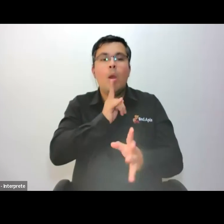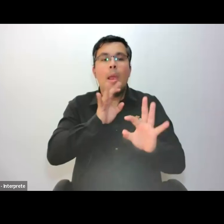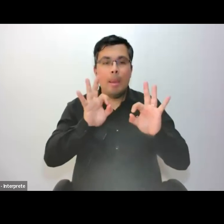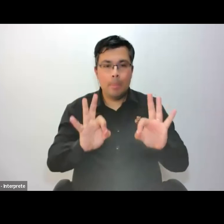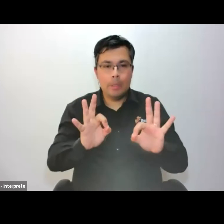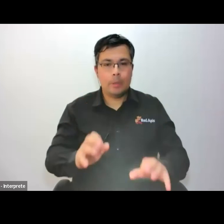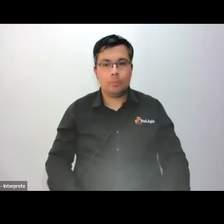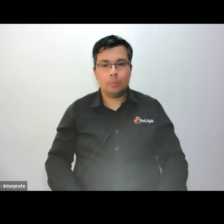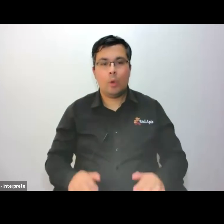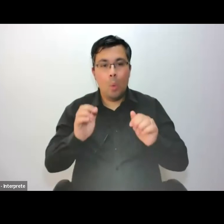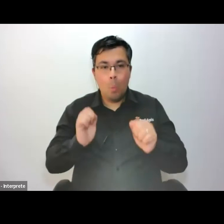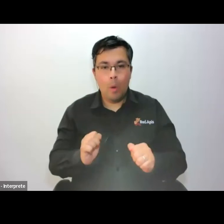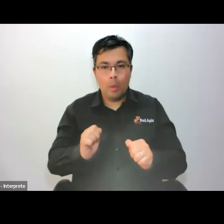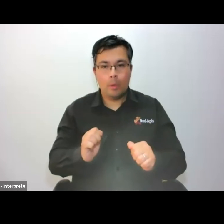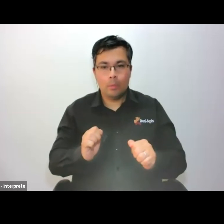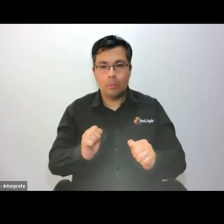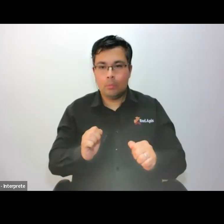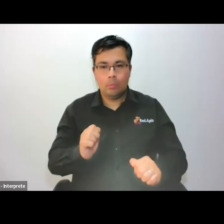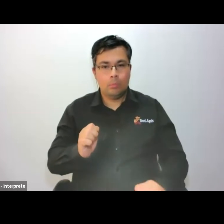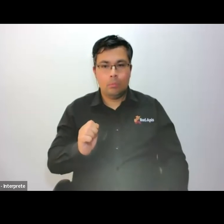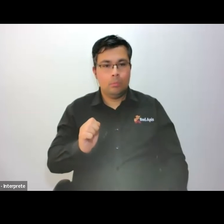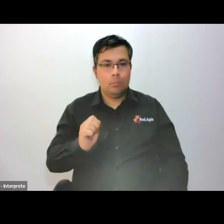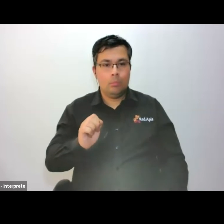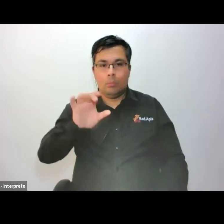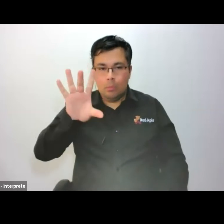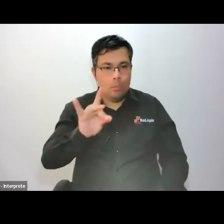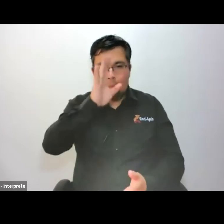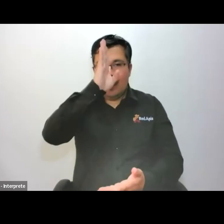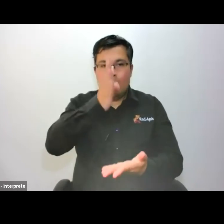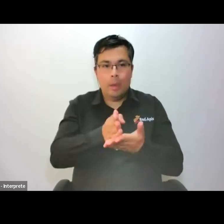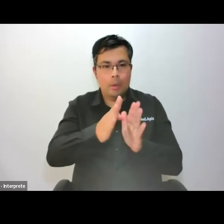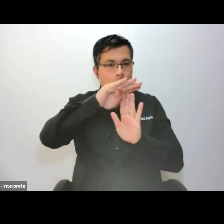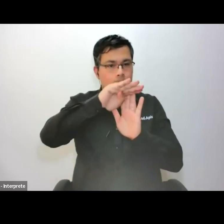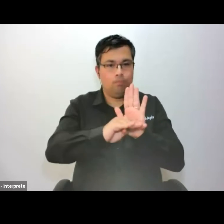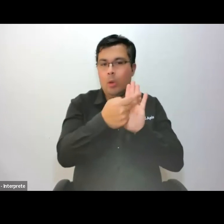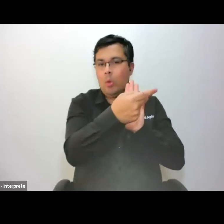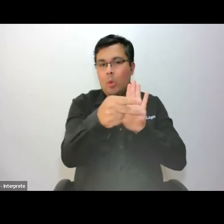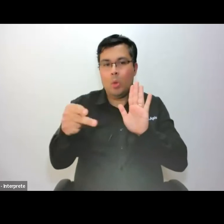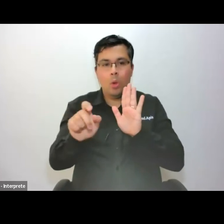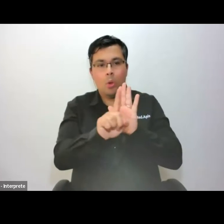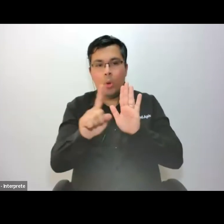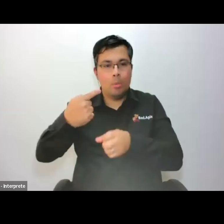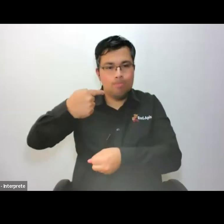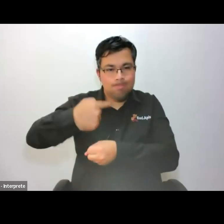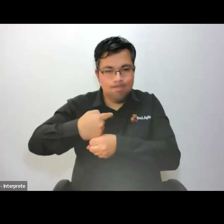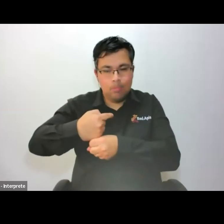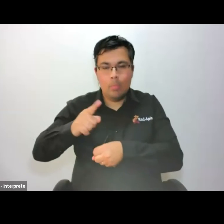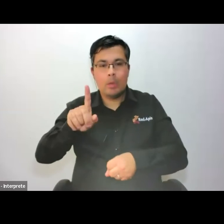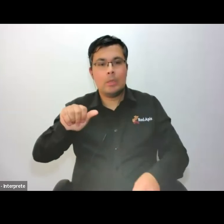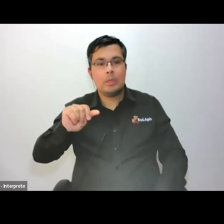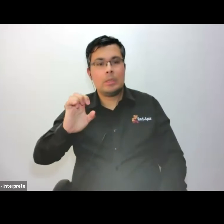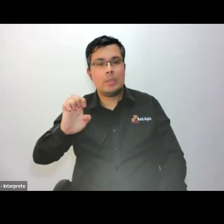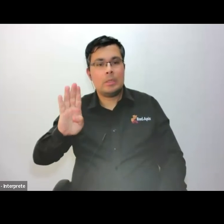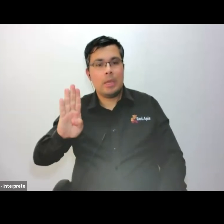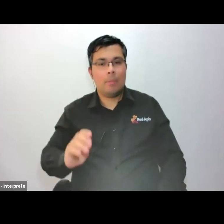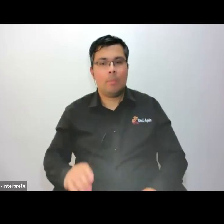pueden establecer sus propias reglas en procesos de admisión, no se rigen por el SAE, pero aún así siempre rige esta regla general